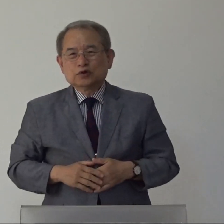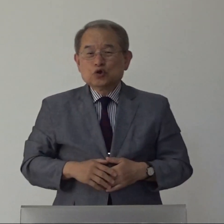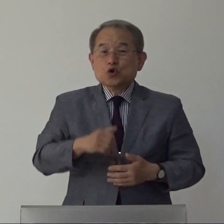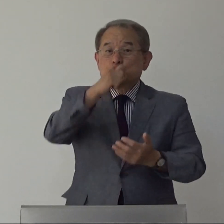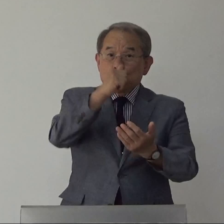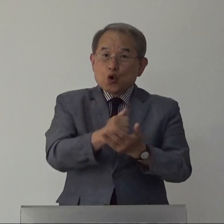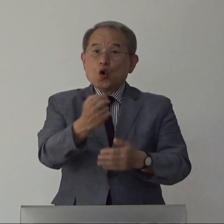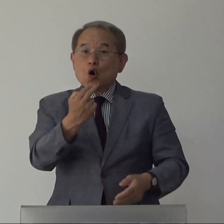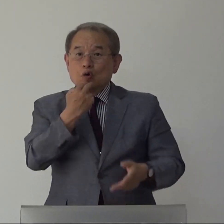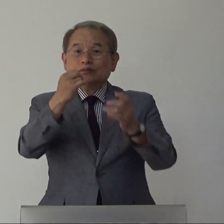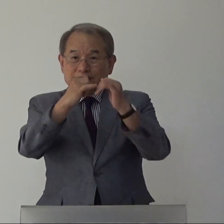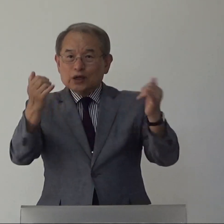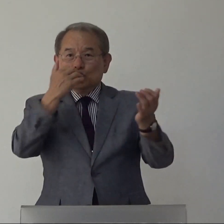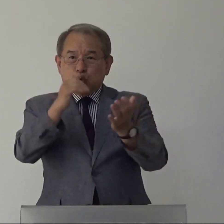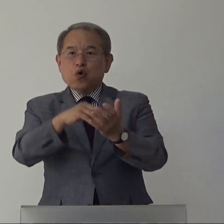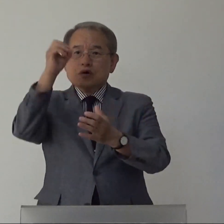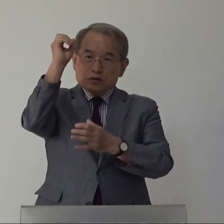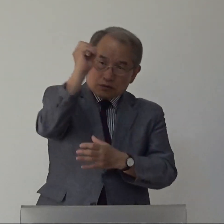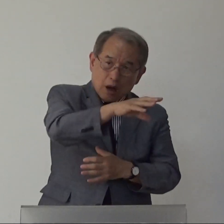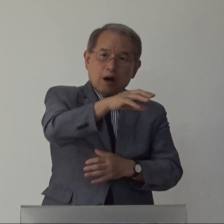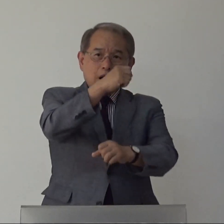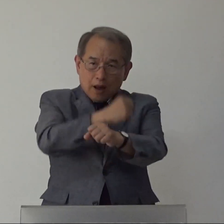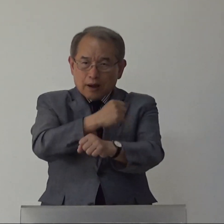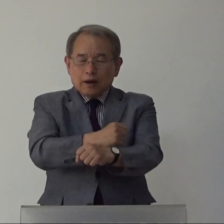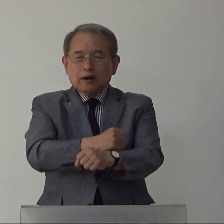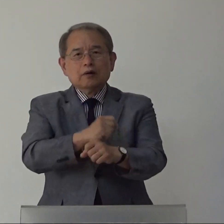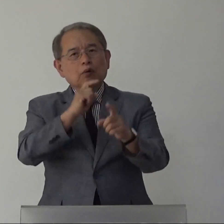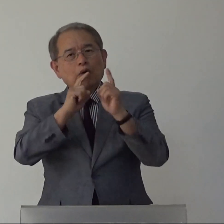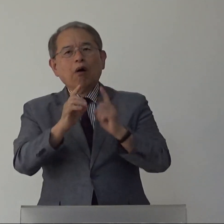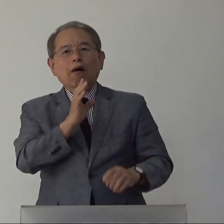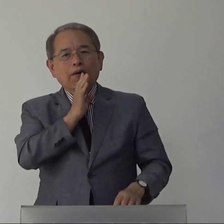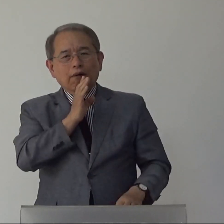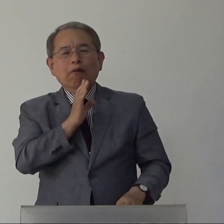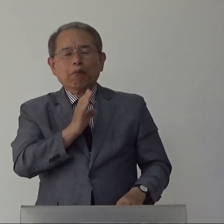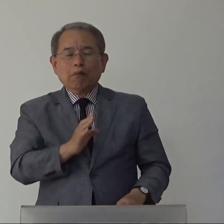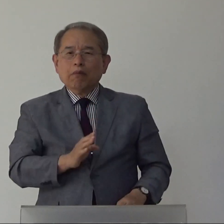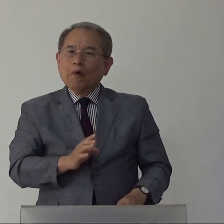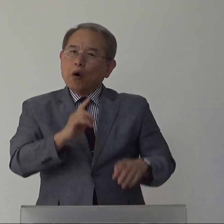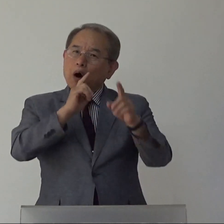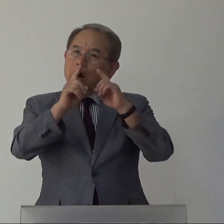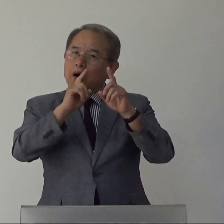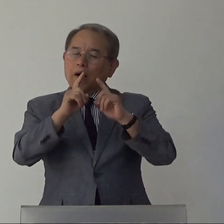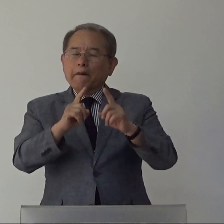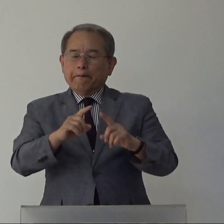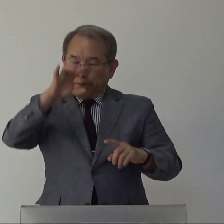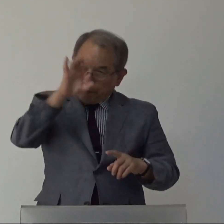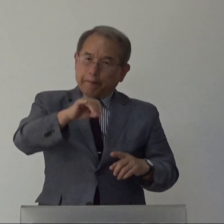너희 중에 죄 없는 자가 먼저 돌로 치라. 죄 없는 자가 돌로 치라.